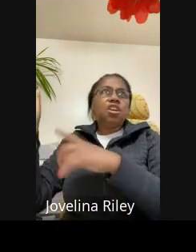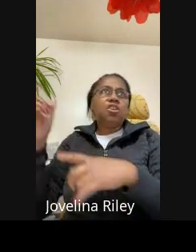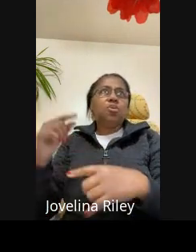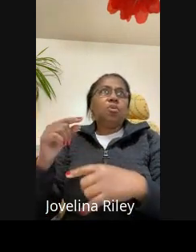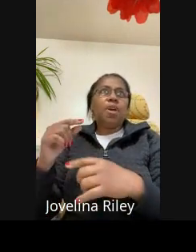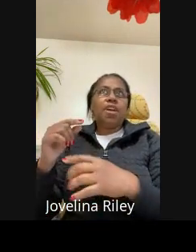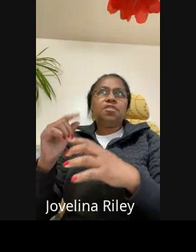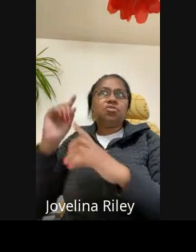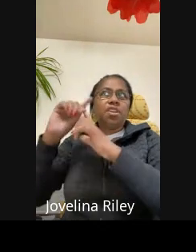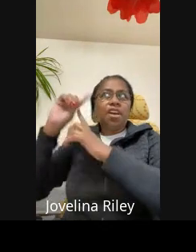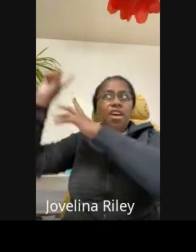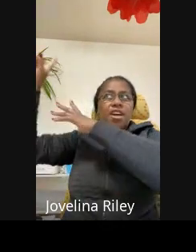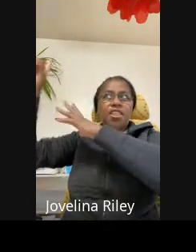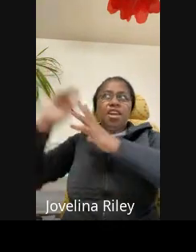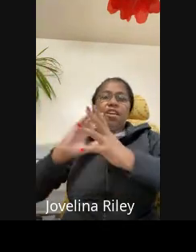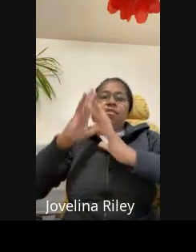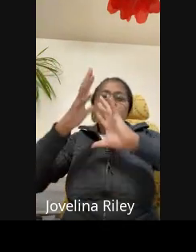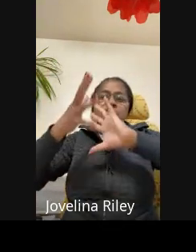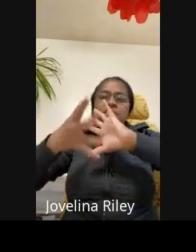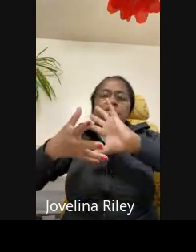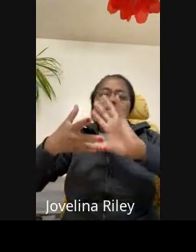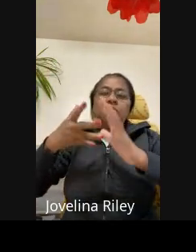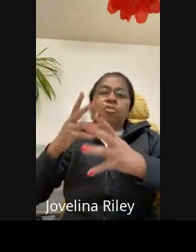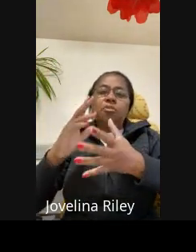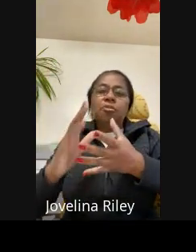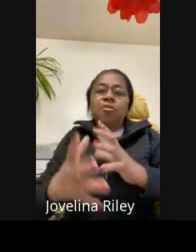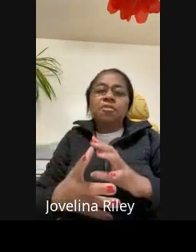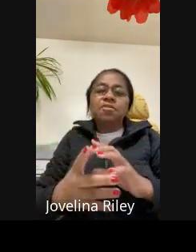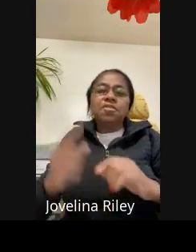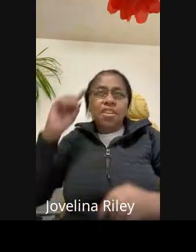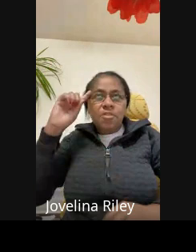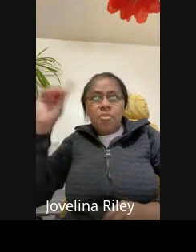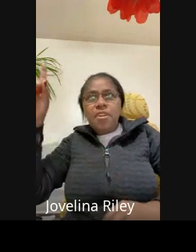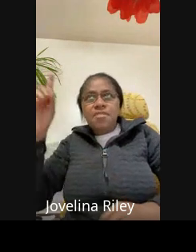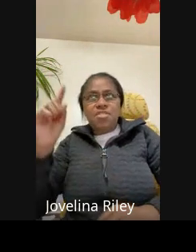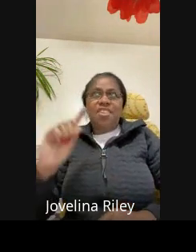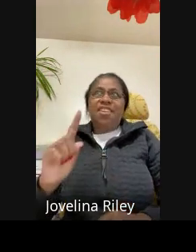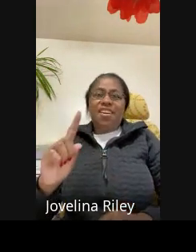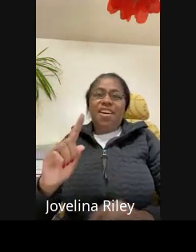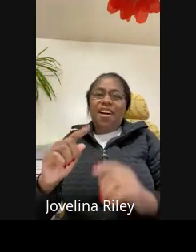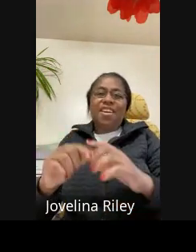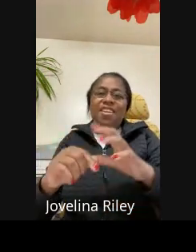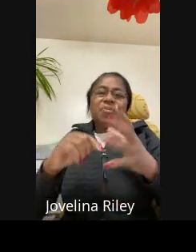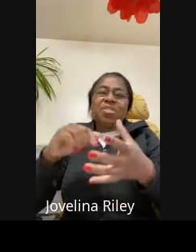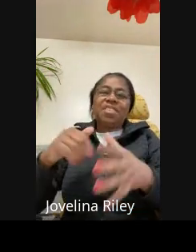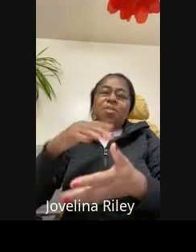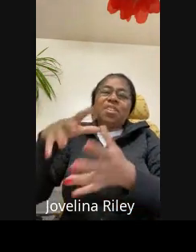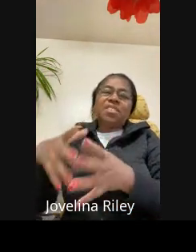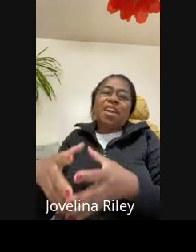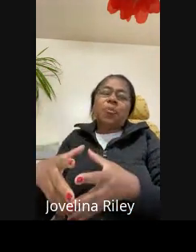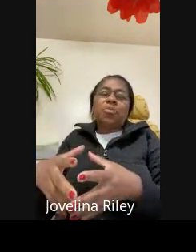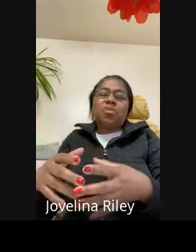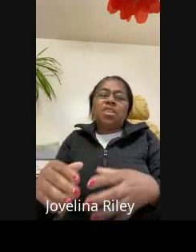que no começo, né? Deus criou o mundo, primeiro dia. Aí, então,